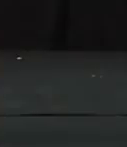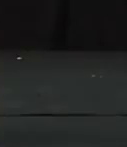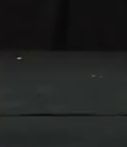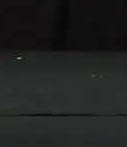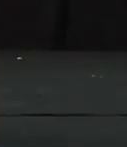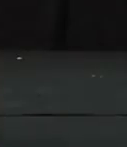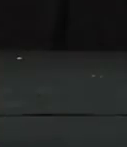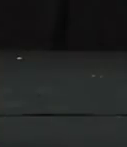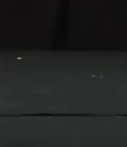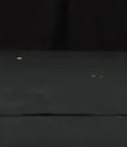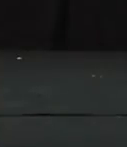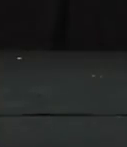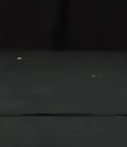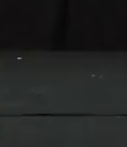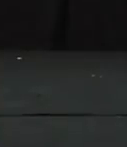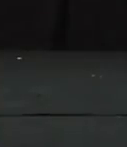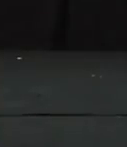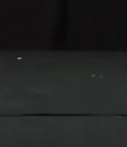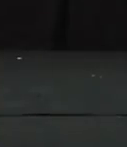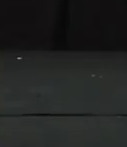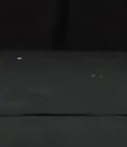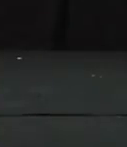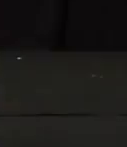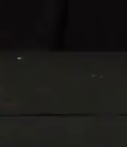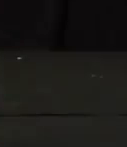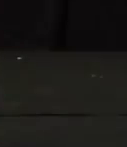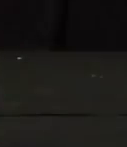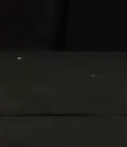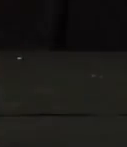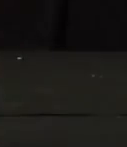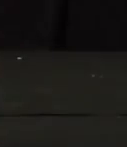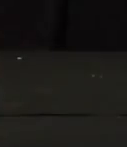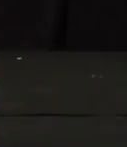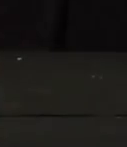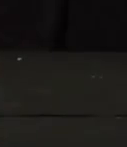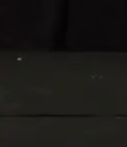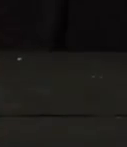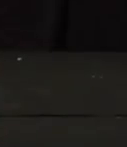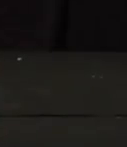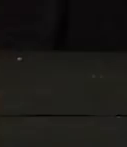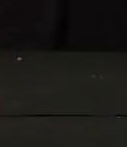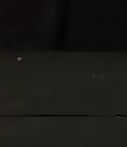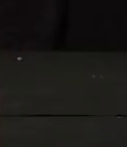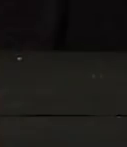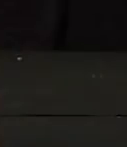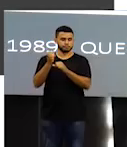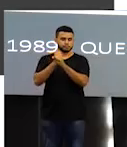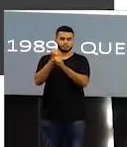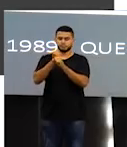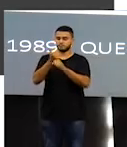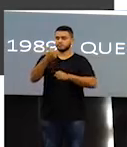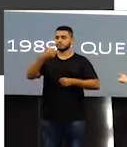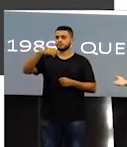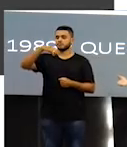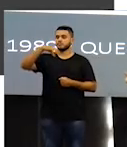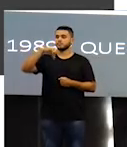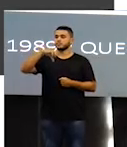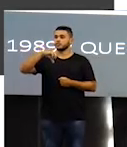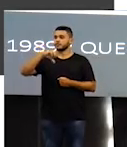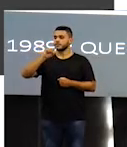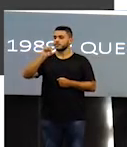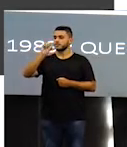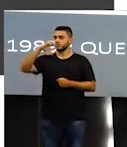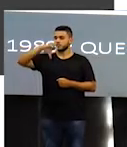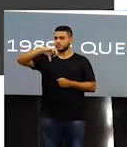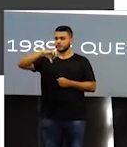política, mas o governo não aceitou, certo? Nós temos aqui 30 anos da queda do Muro de